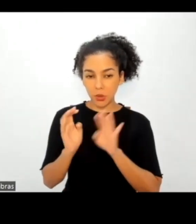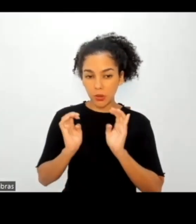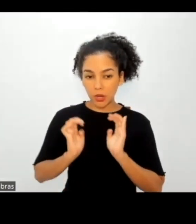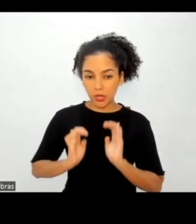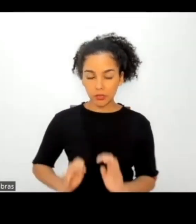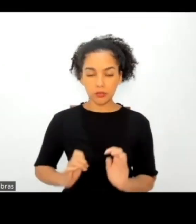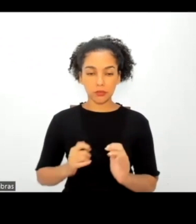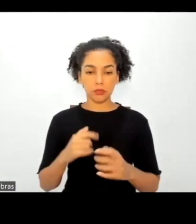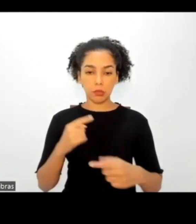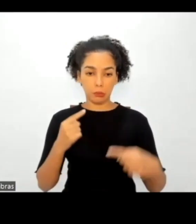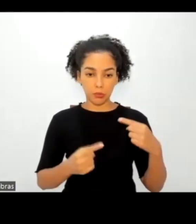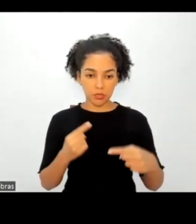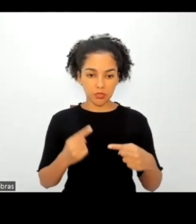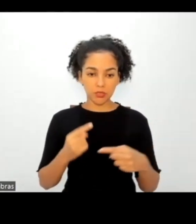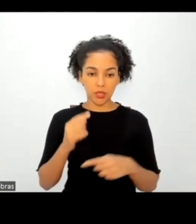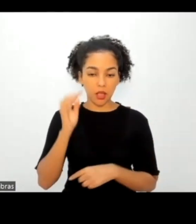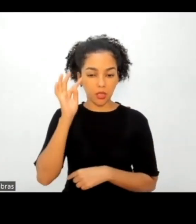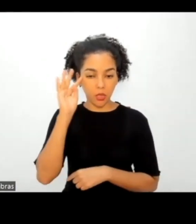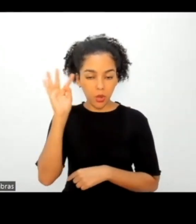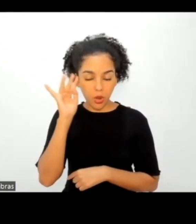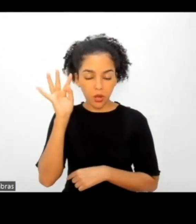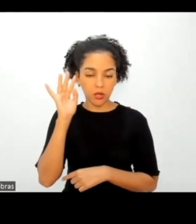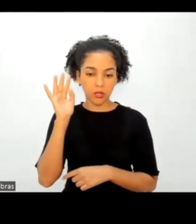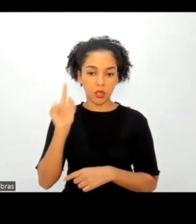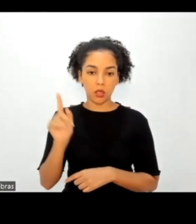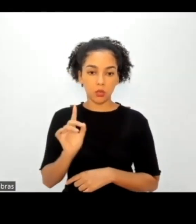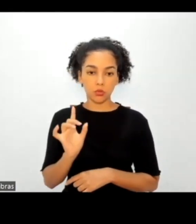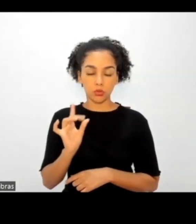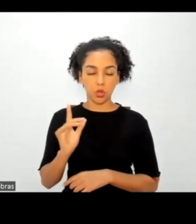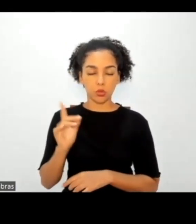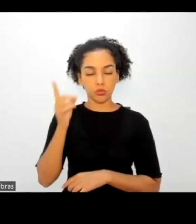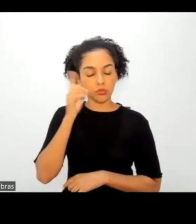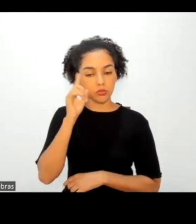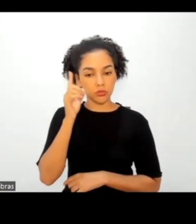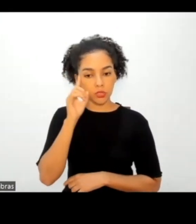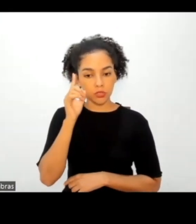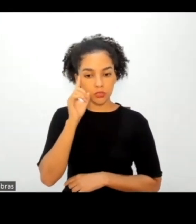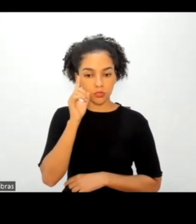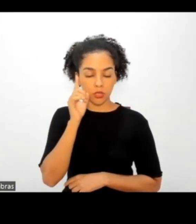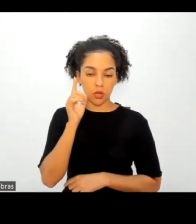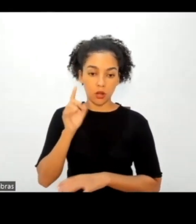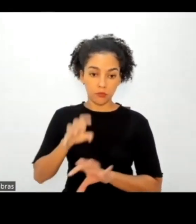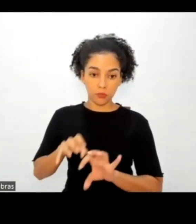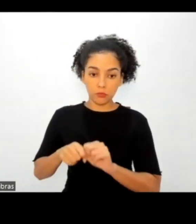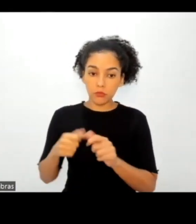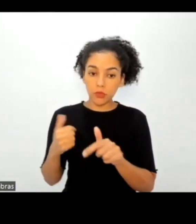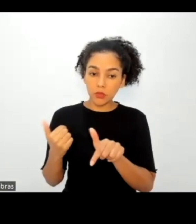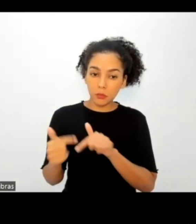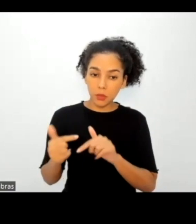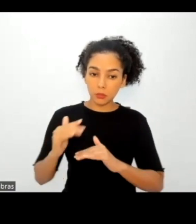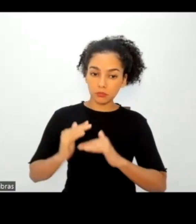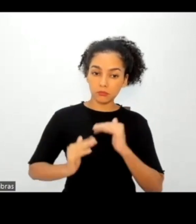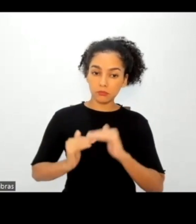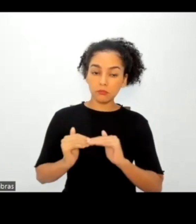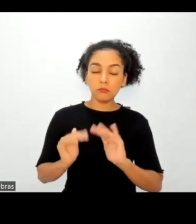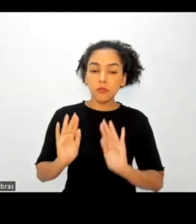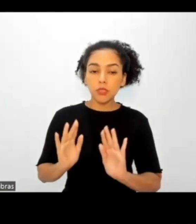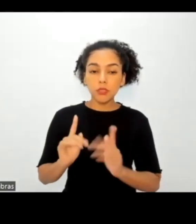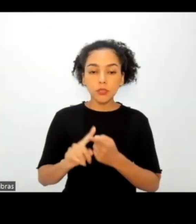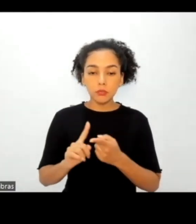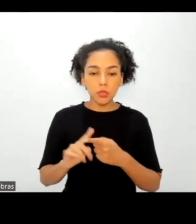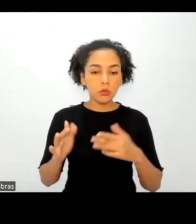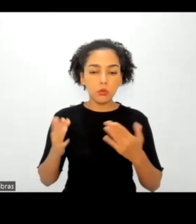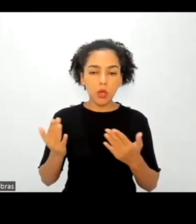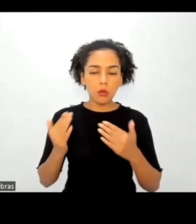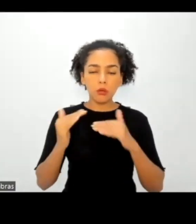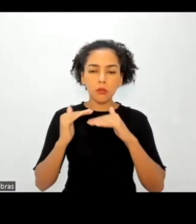né, teórica que deve perfazer não só o nosso cotidiano da formação e do trabalho profissional, mas também qual que é o